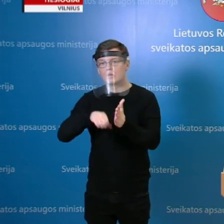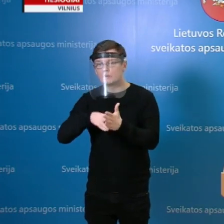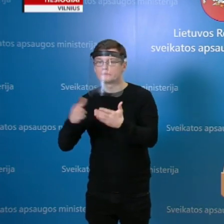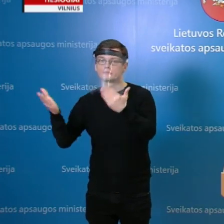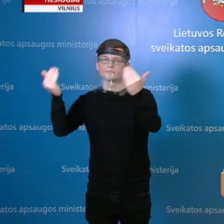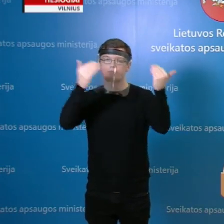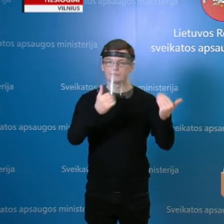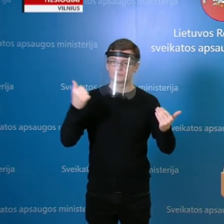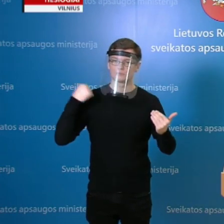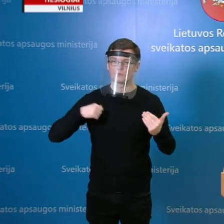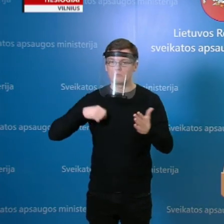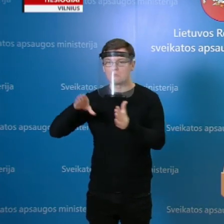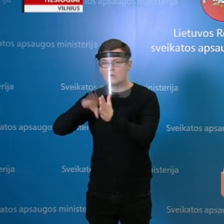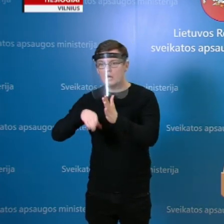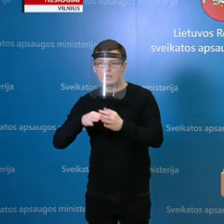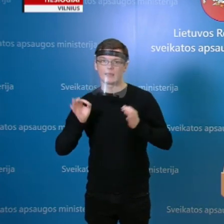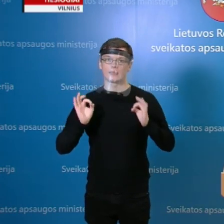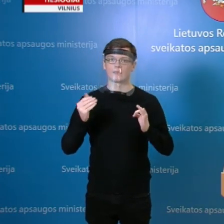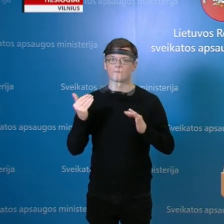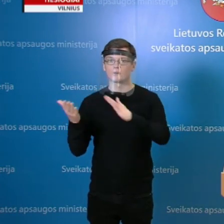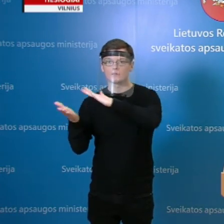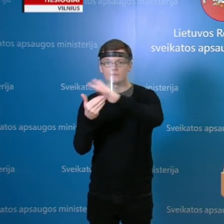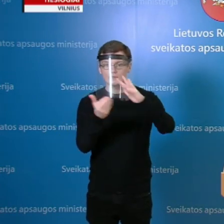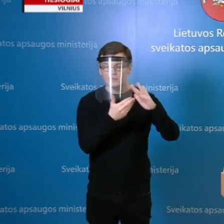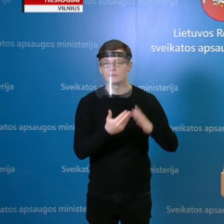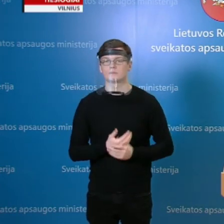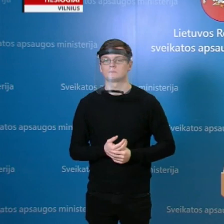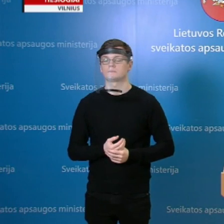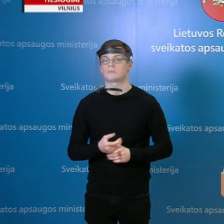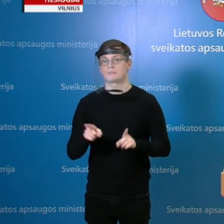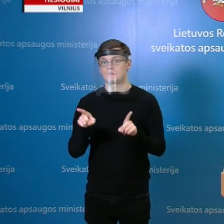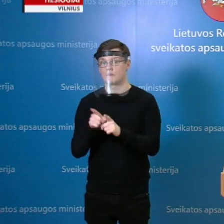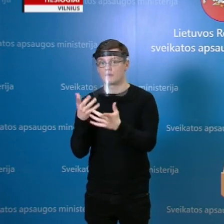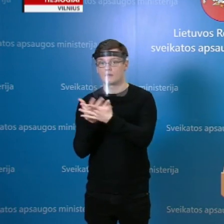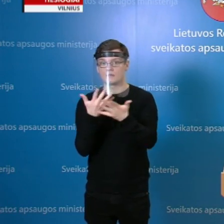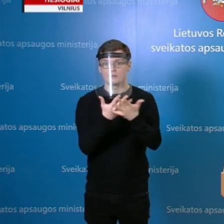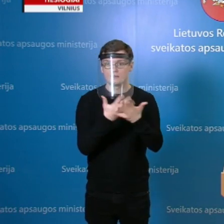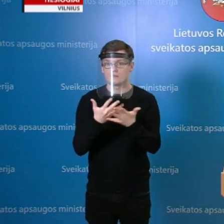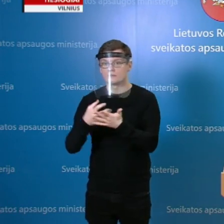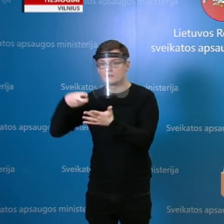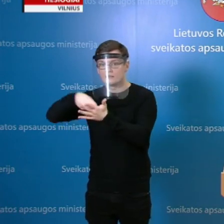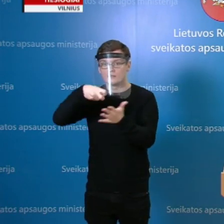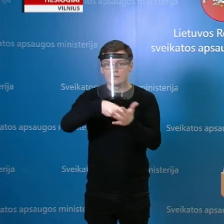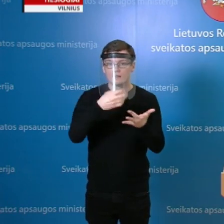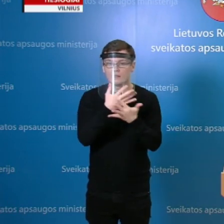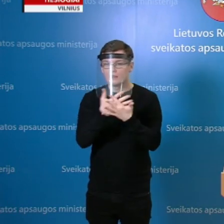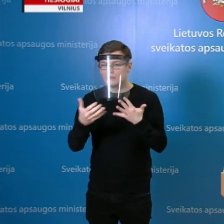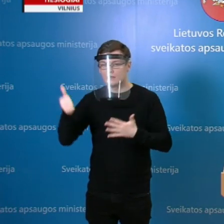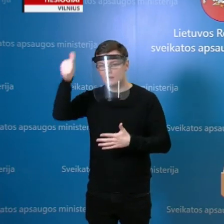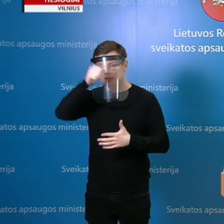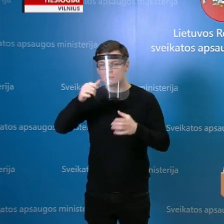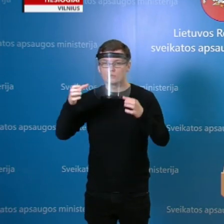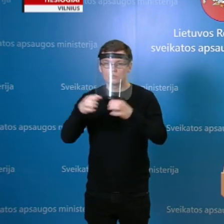tiek visuomenė, tiek dabar labai aktyviai registravosi įvairių asmenų grupių